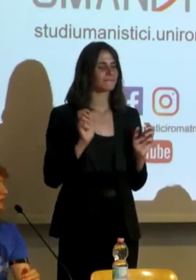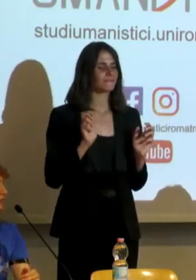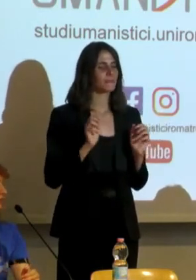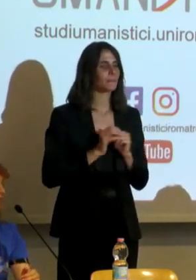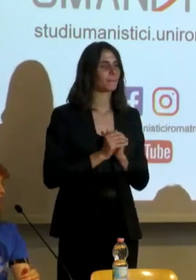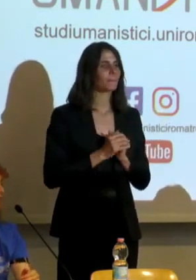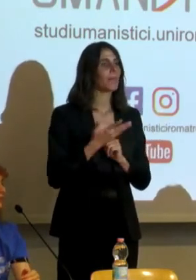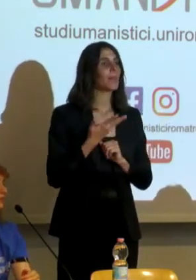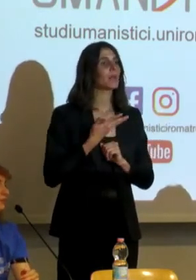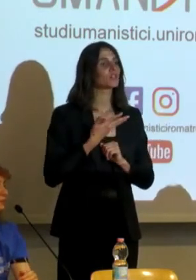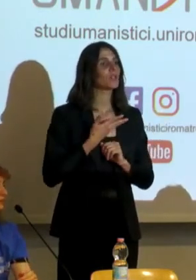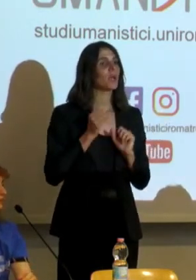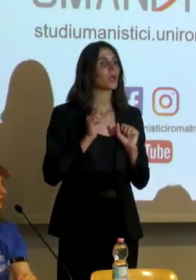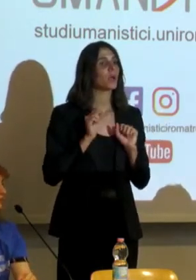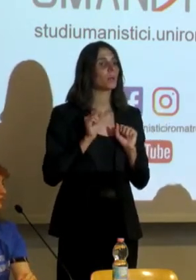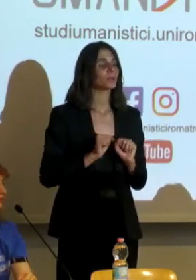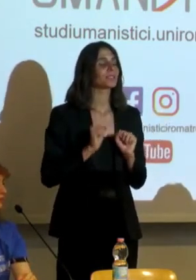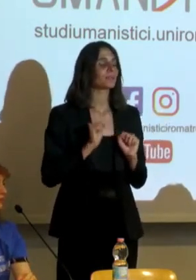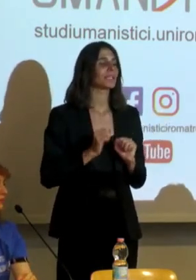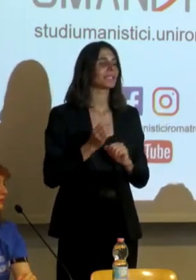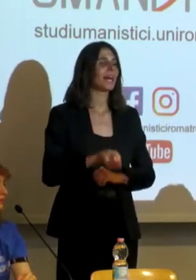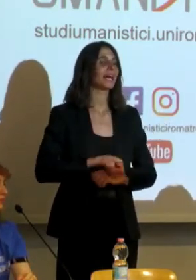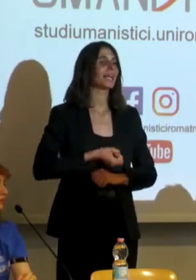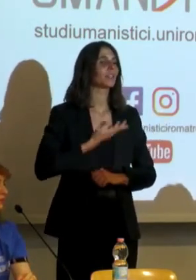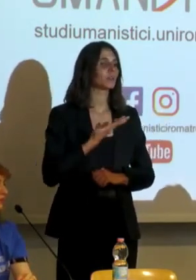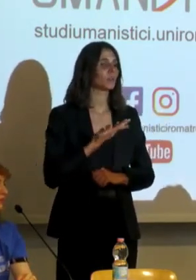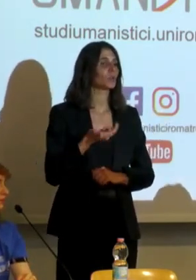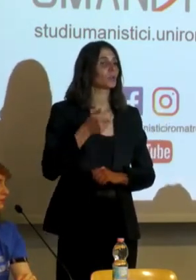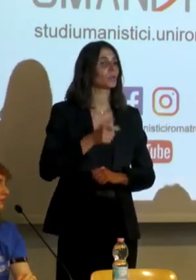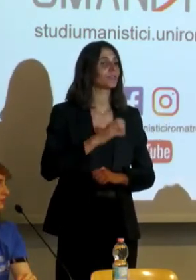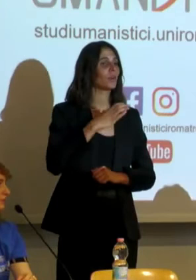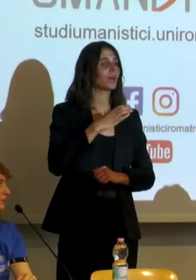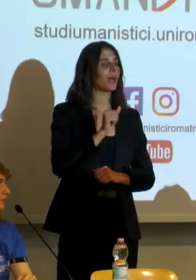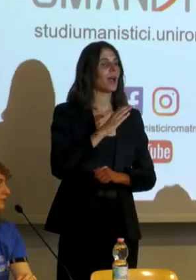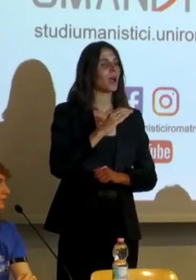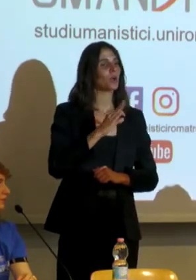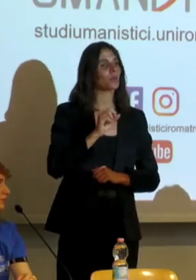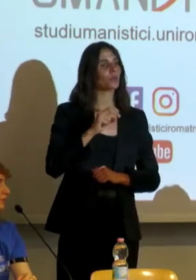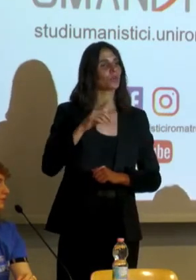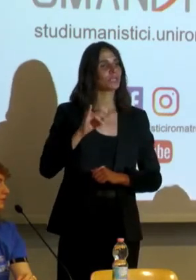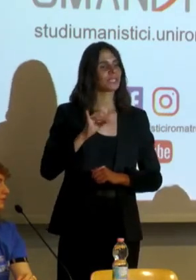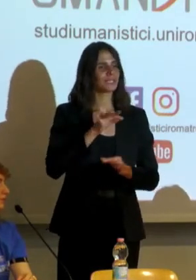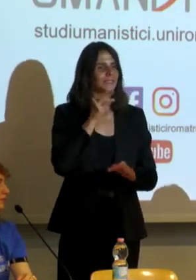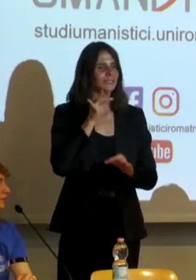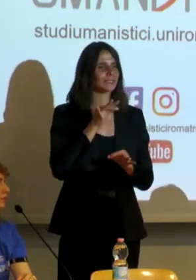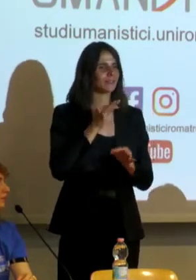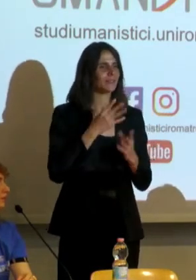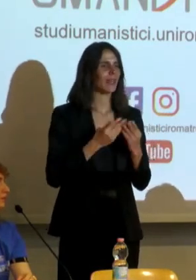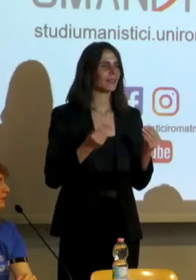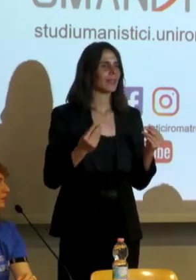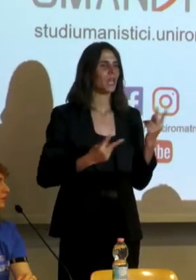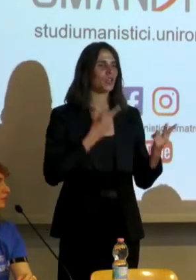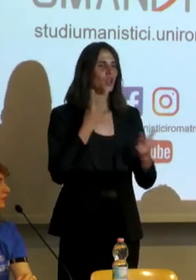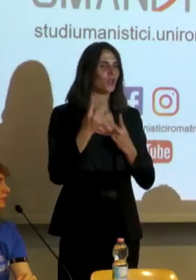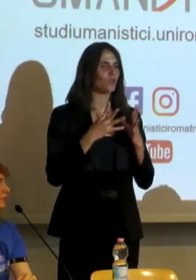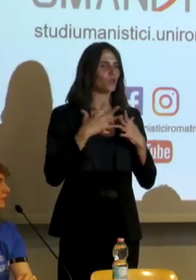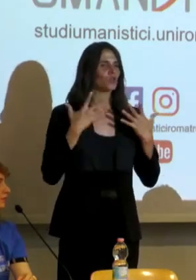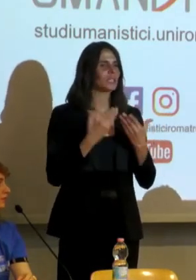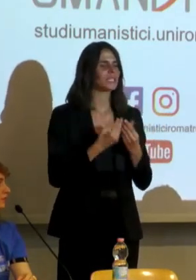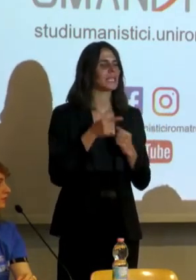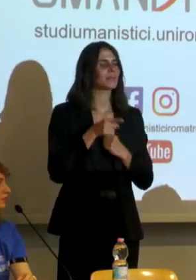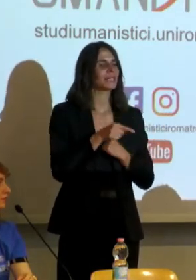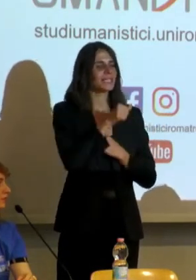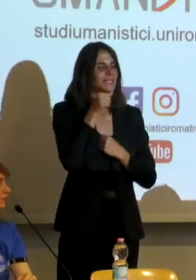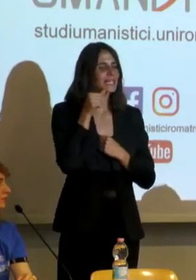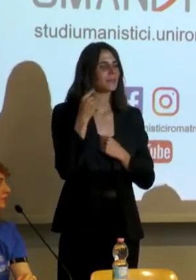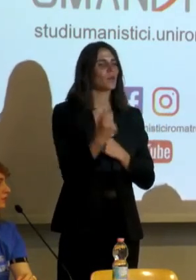anche le possibilità di espressione, perché dentro questa cacofonia di voci così diverse, poi a quel punto si sente bisogno di qualcuno che abbia